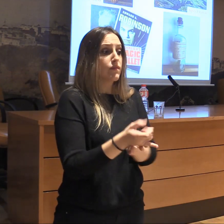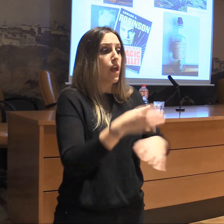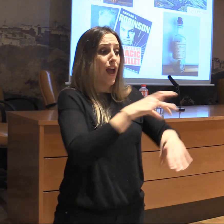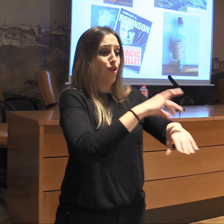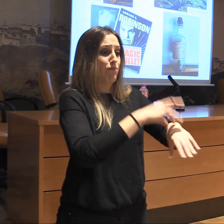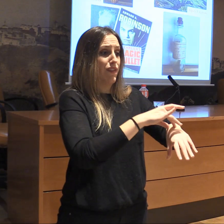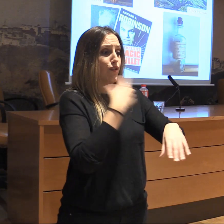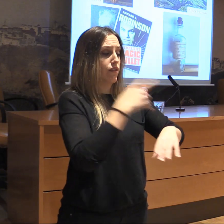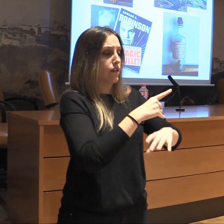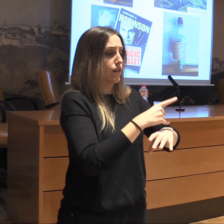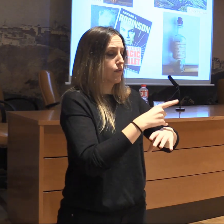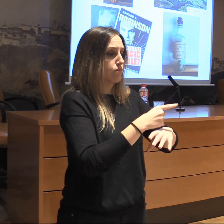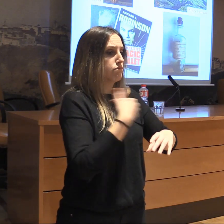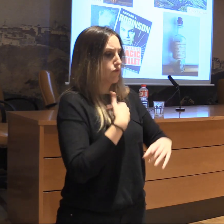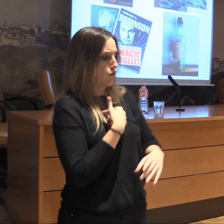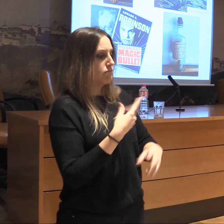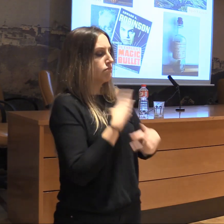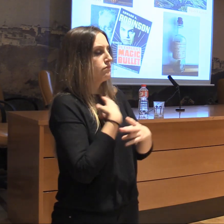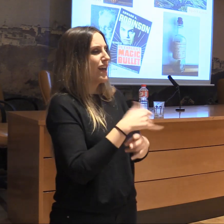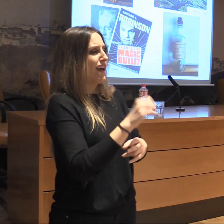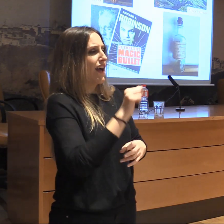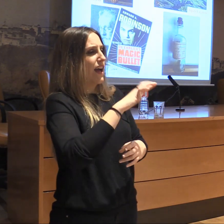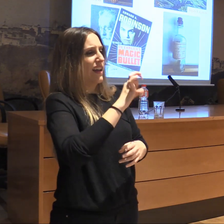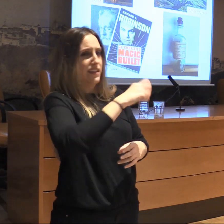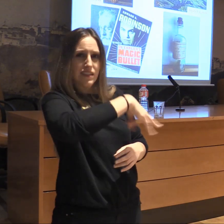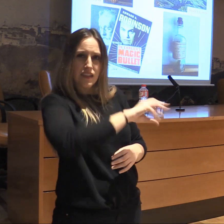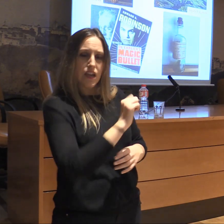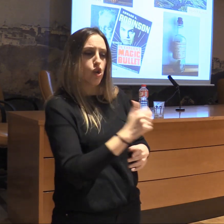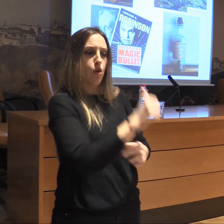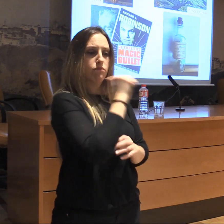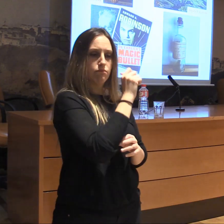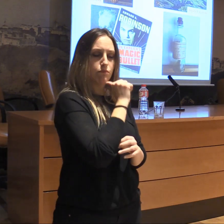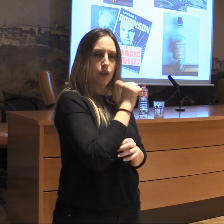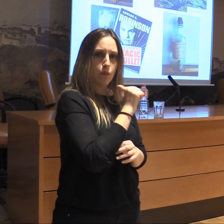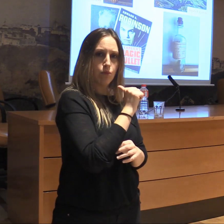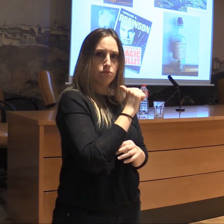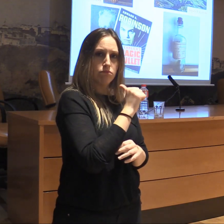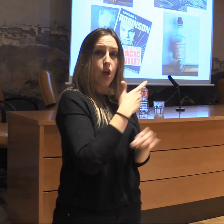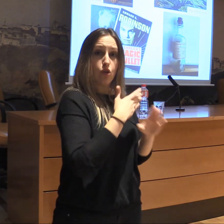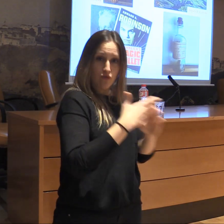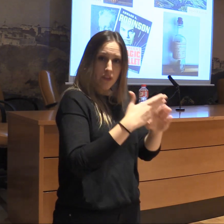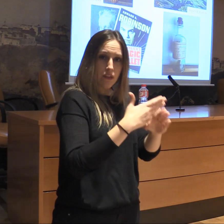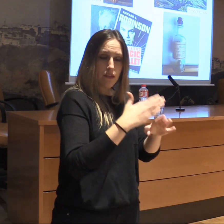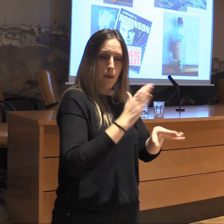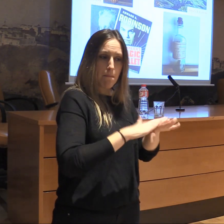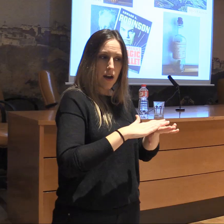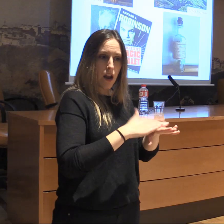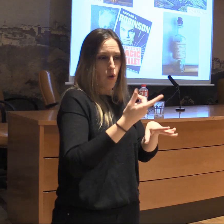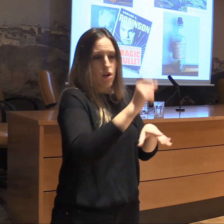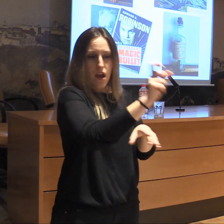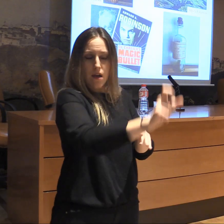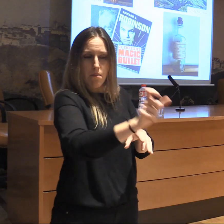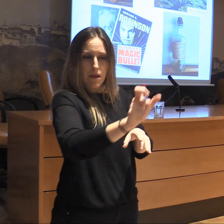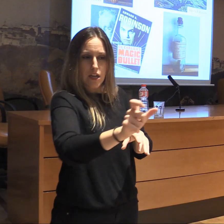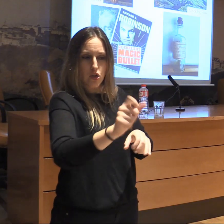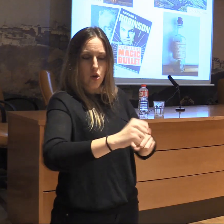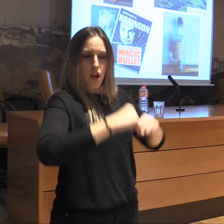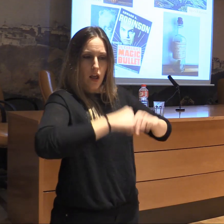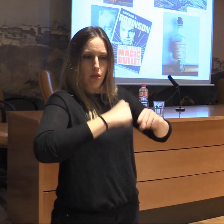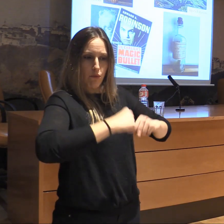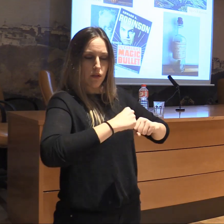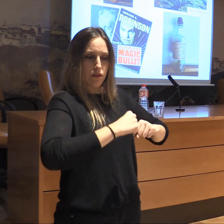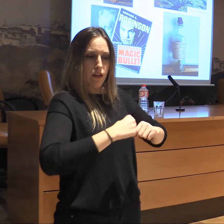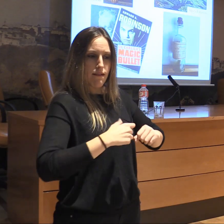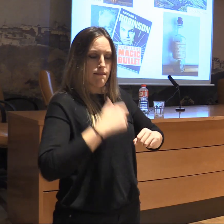congreso, ingirieron una cantidad de arsénico que era suficiente para matar a una persona adulta sana